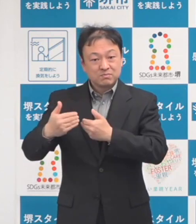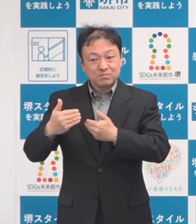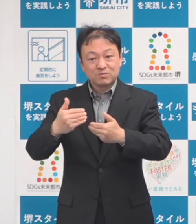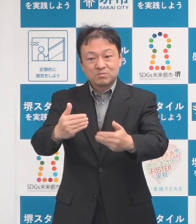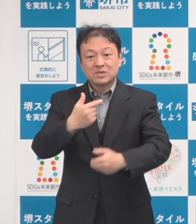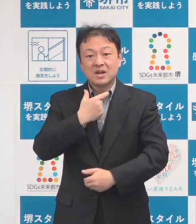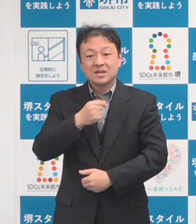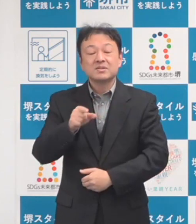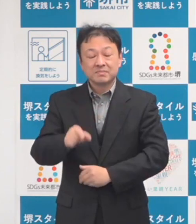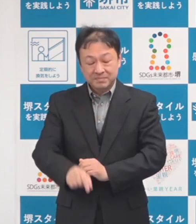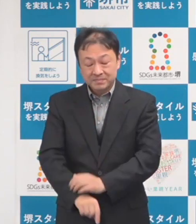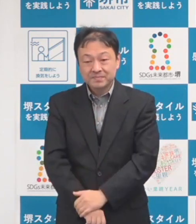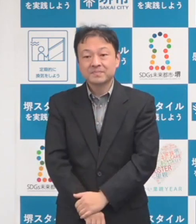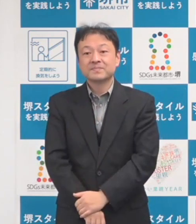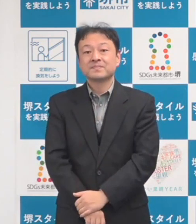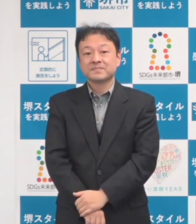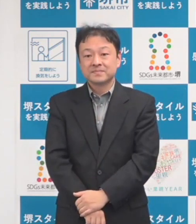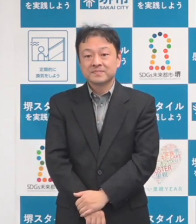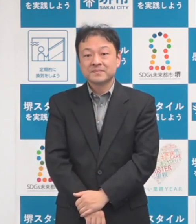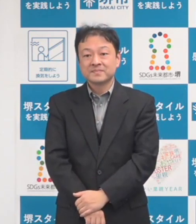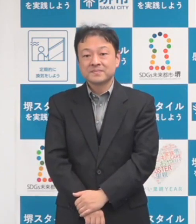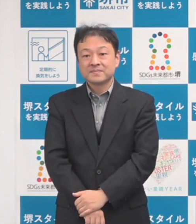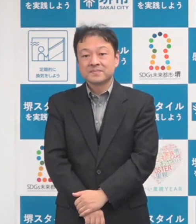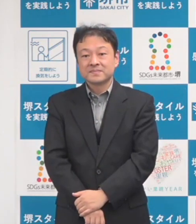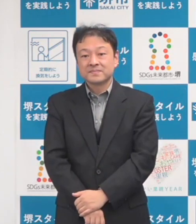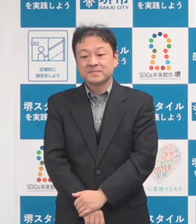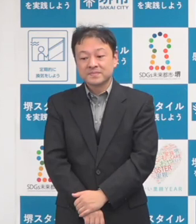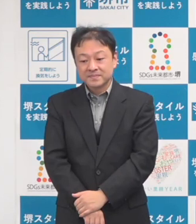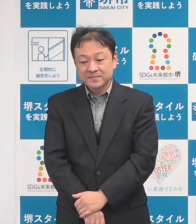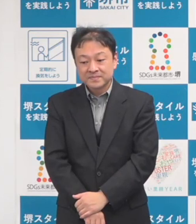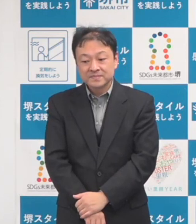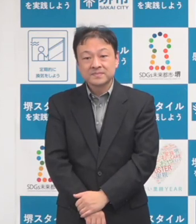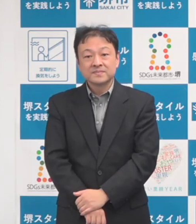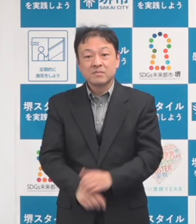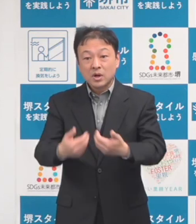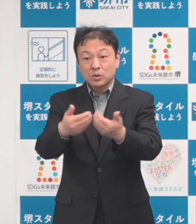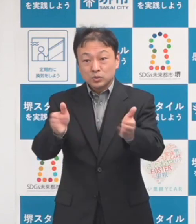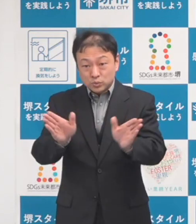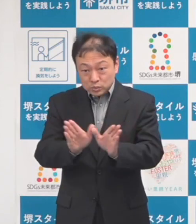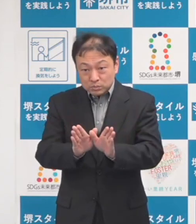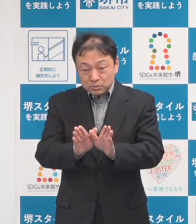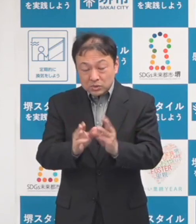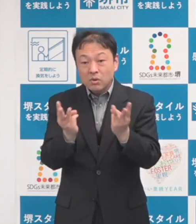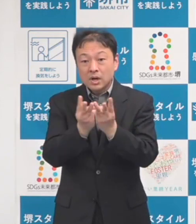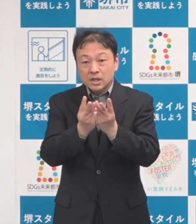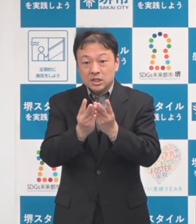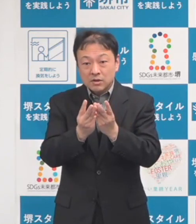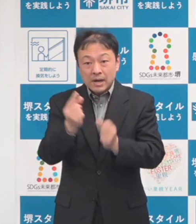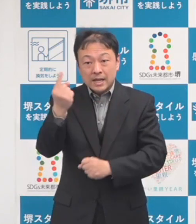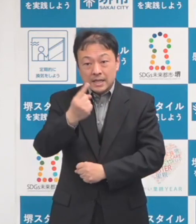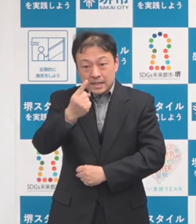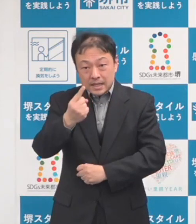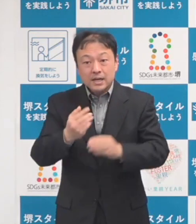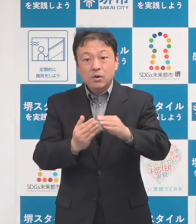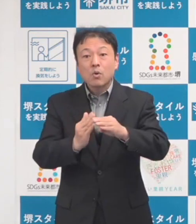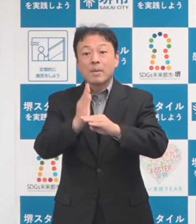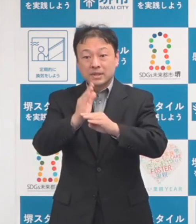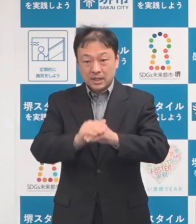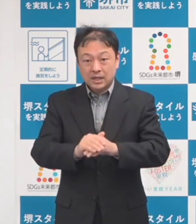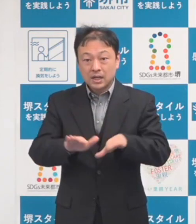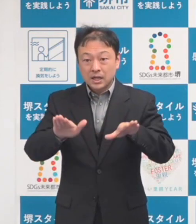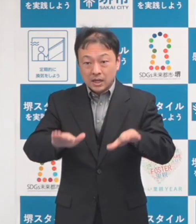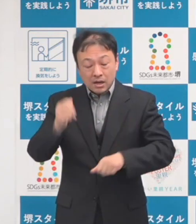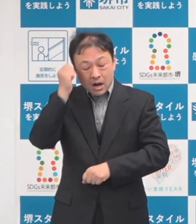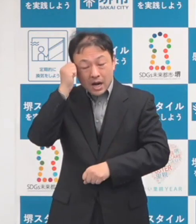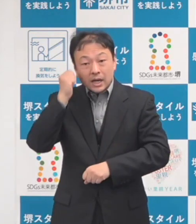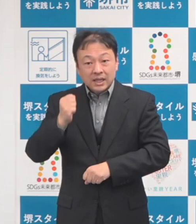いというところで設立をいたしました。プラットフォーム回数1000団体を達成とありますが、本日朝9時時